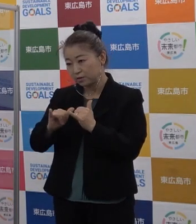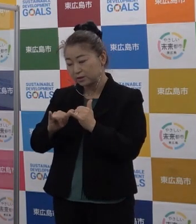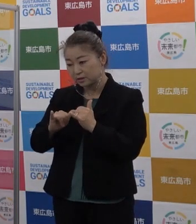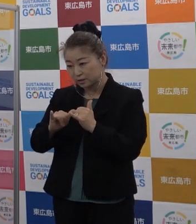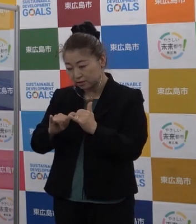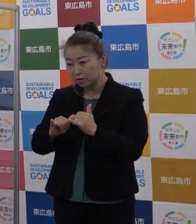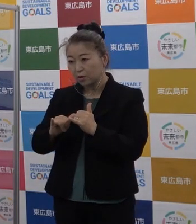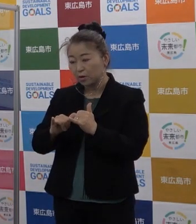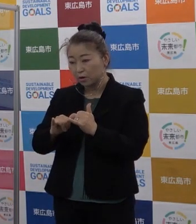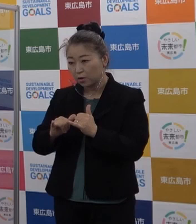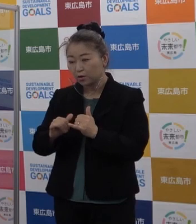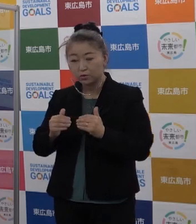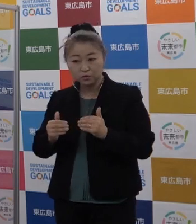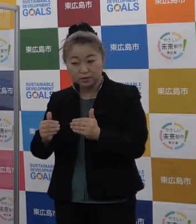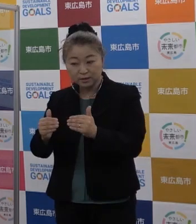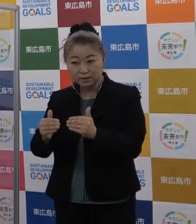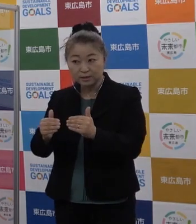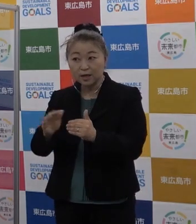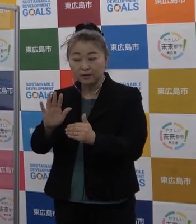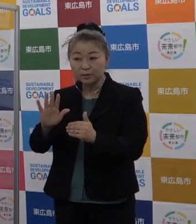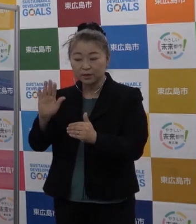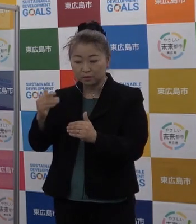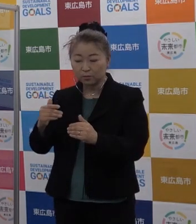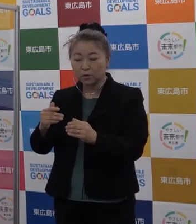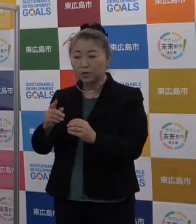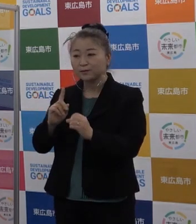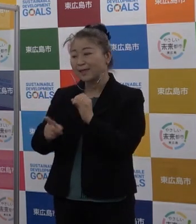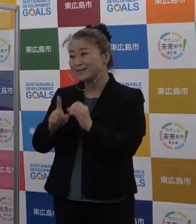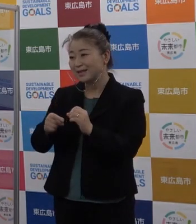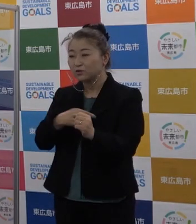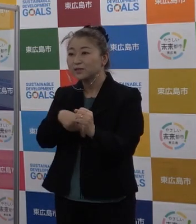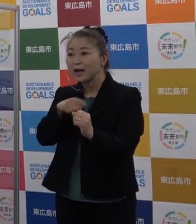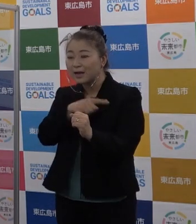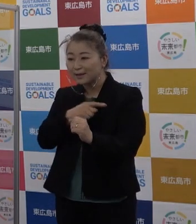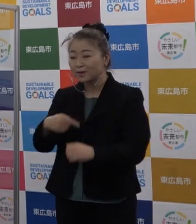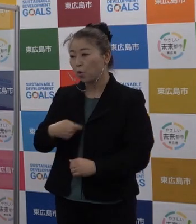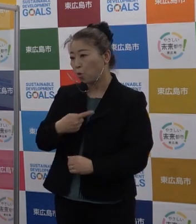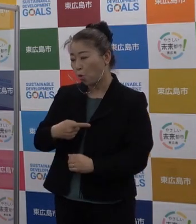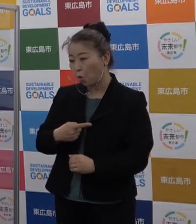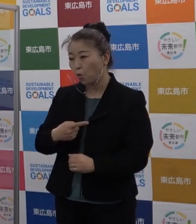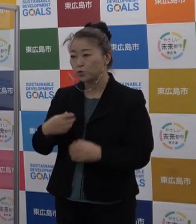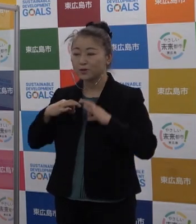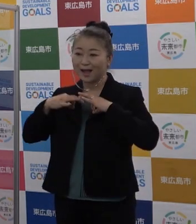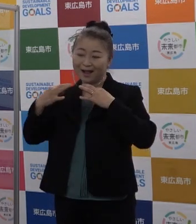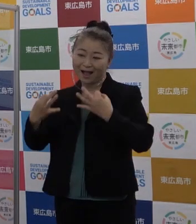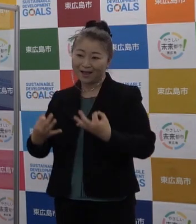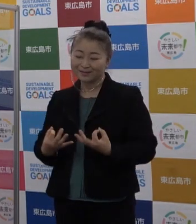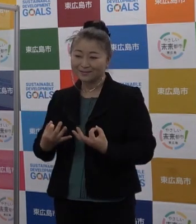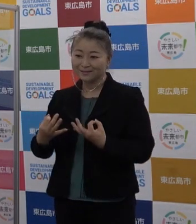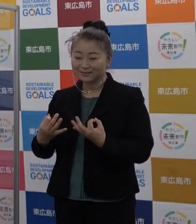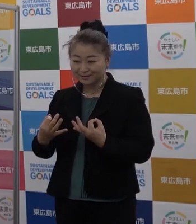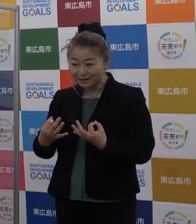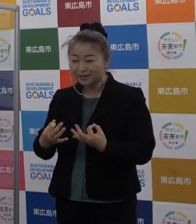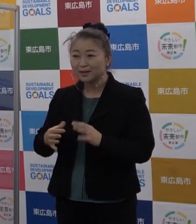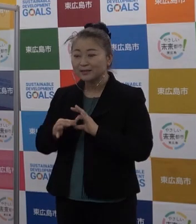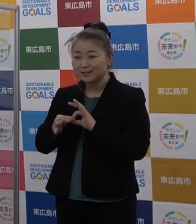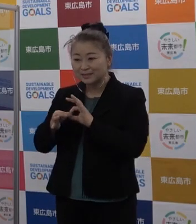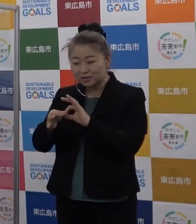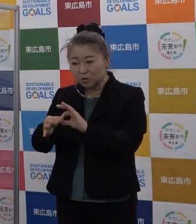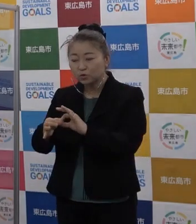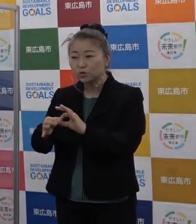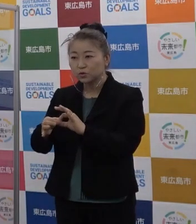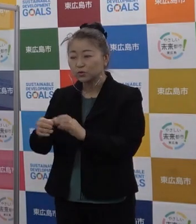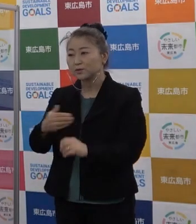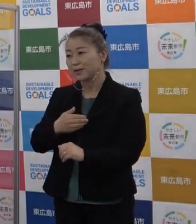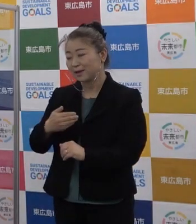デジタルの力によって心豊かな暮らし、持続可能な環境、社会、経済を実